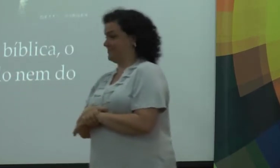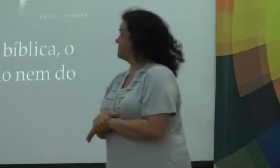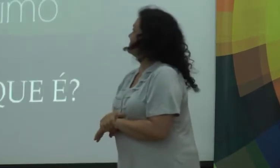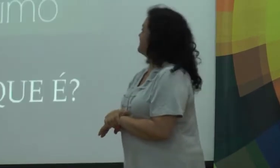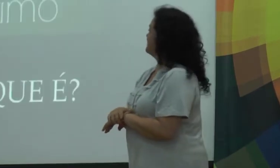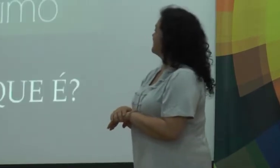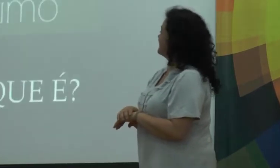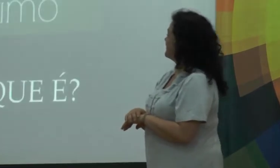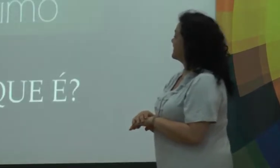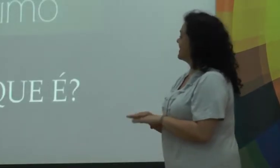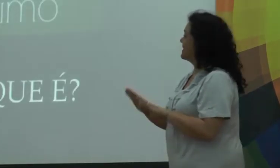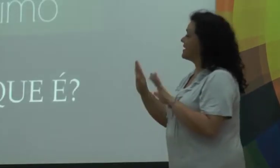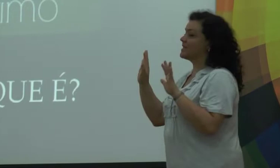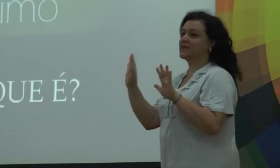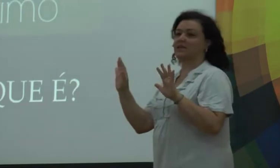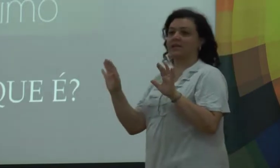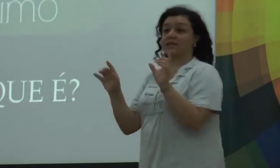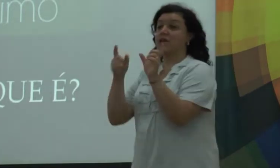amar.